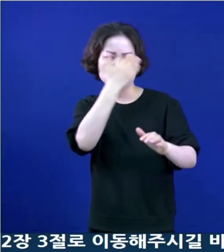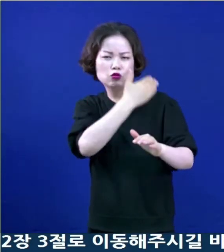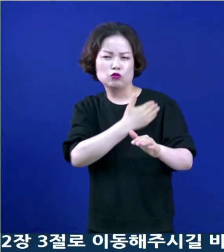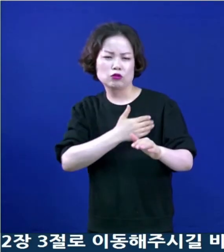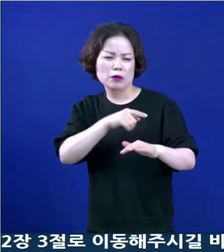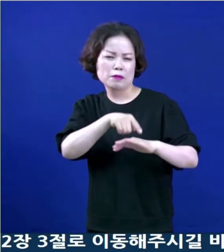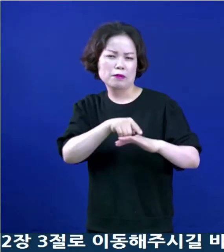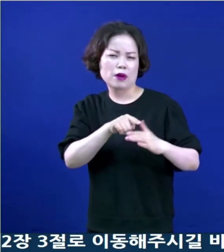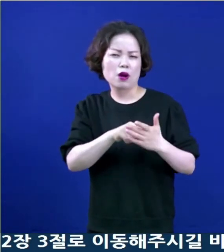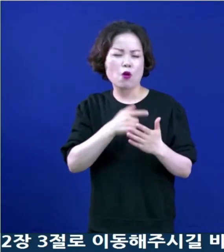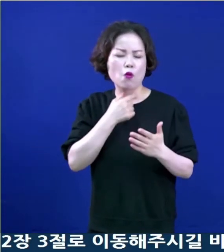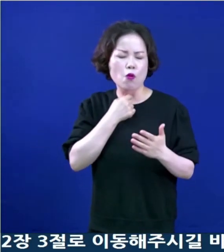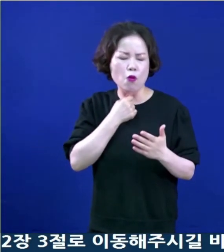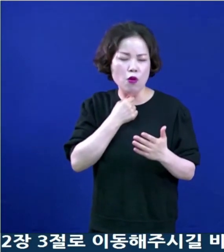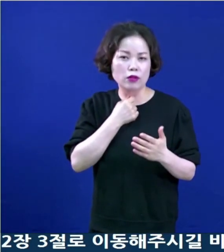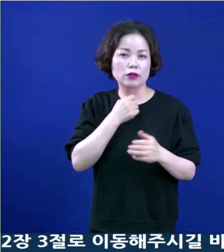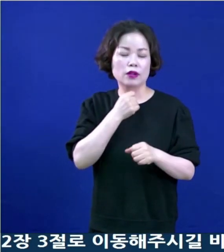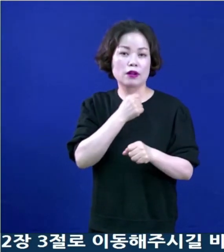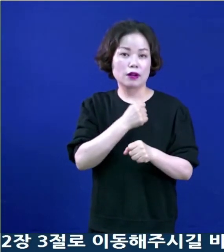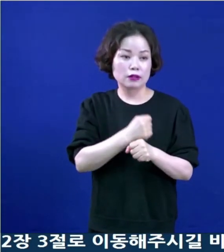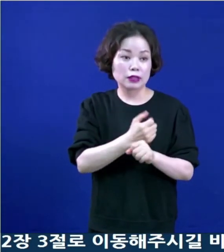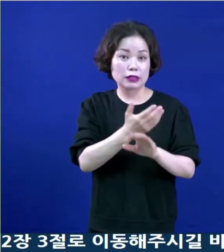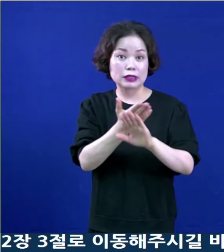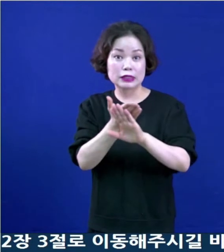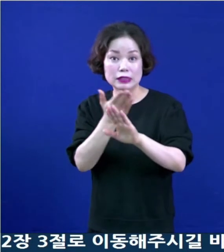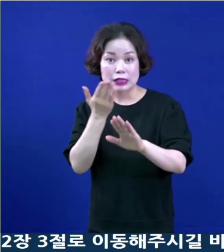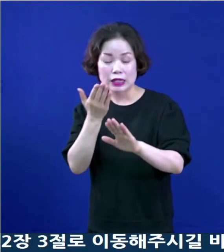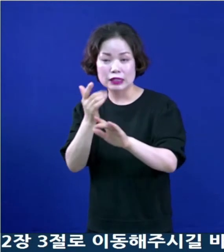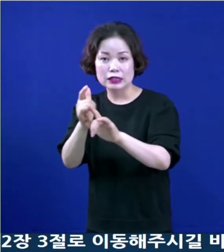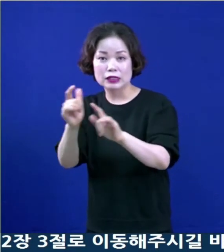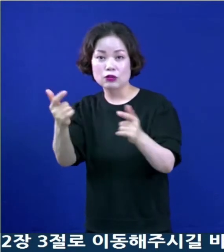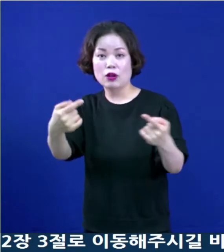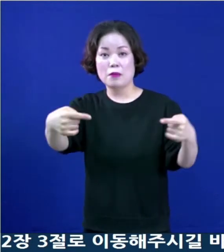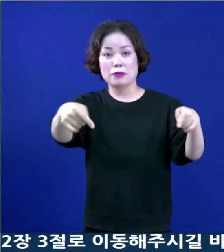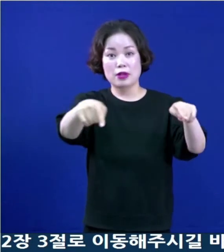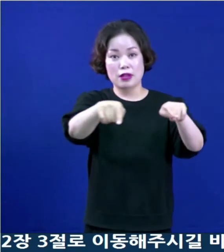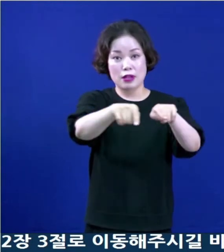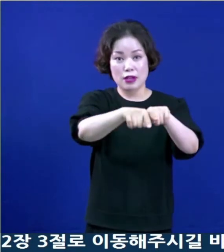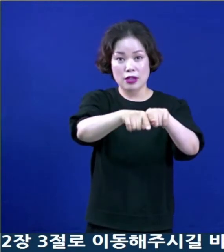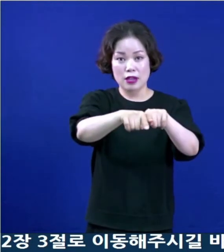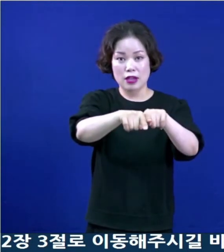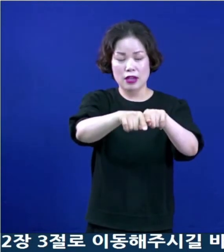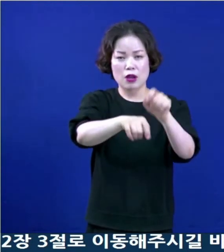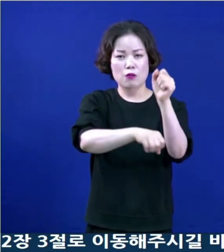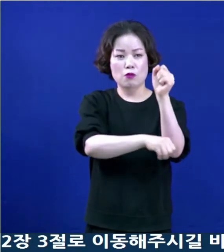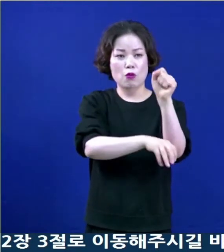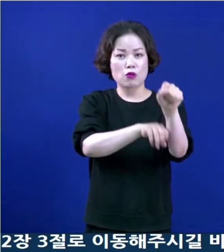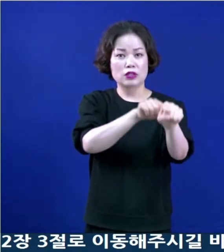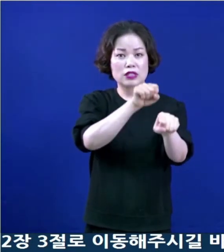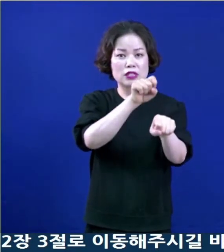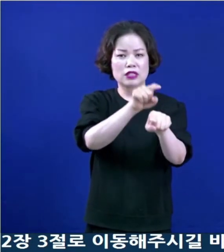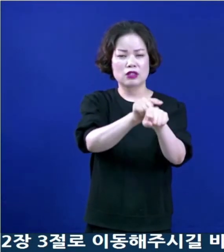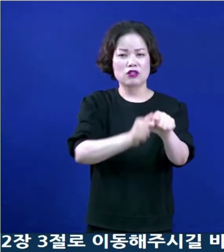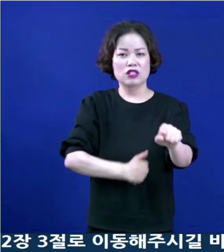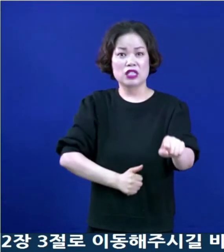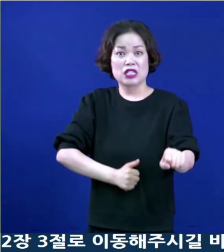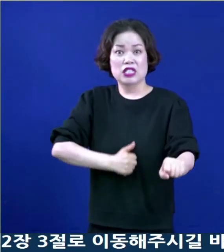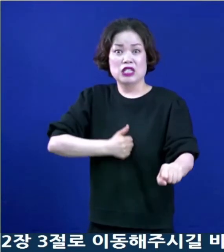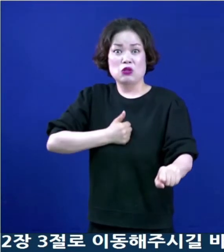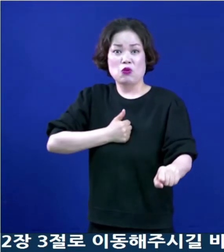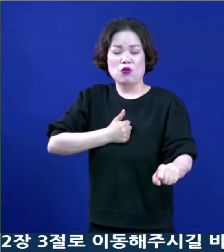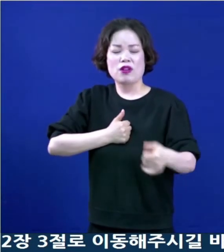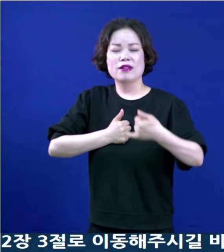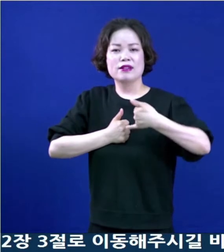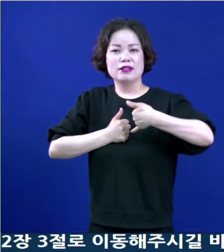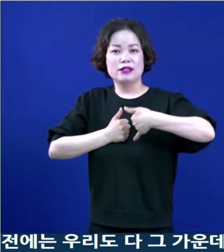마음에 원하는 것을 하여 다른 이들과 같이 본질상